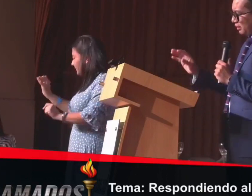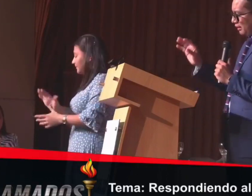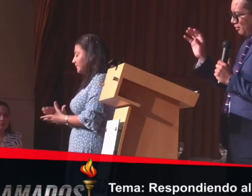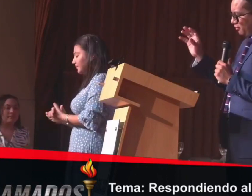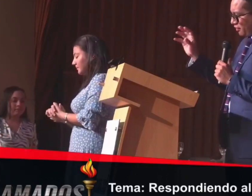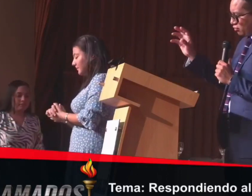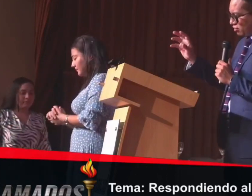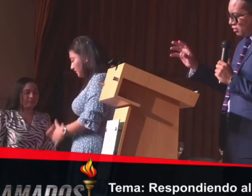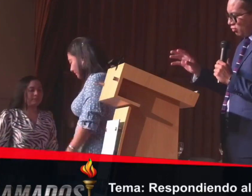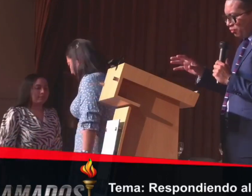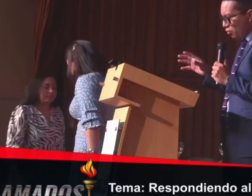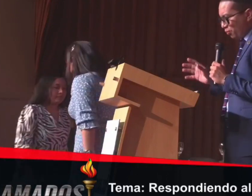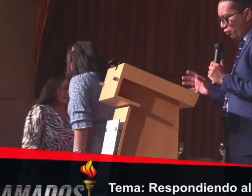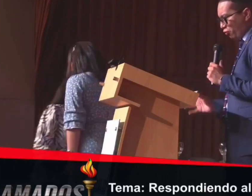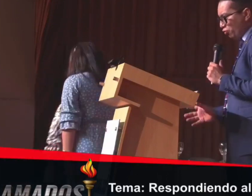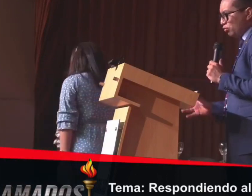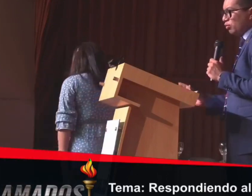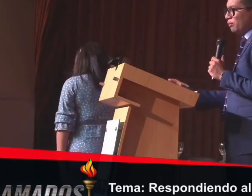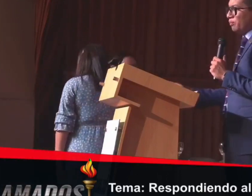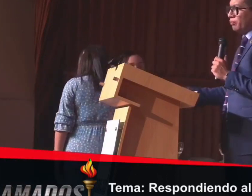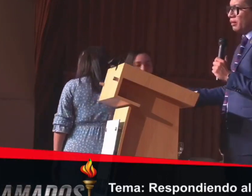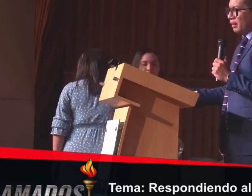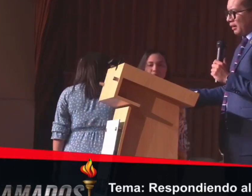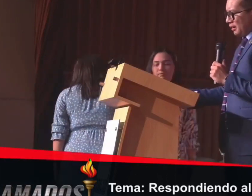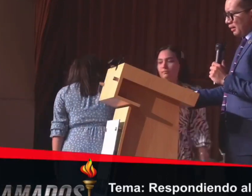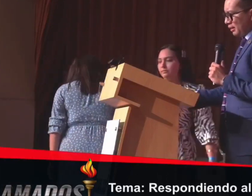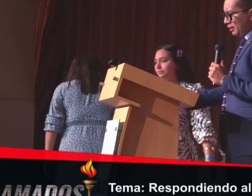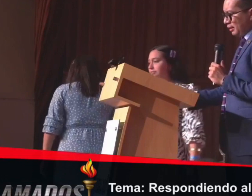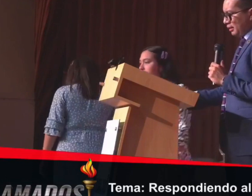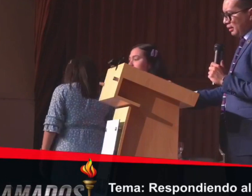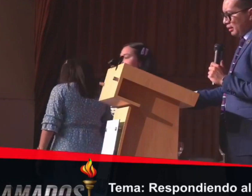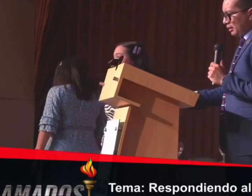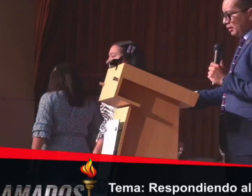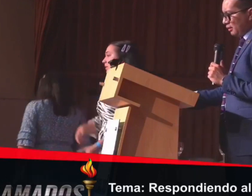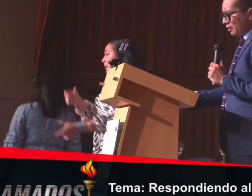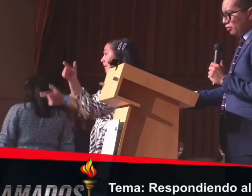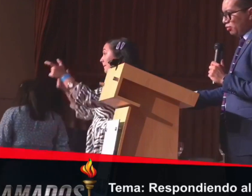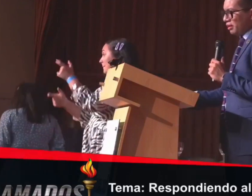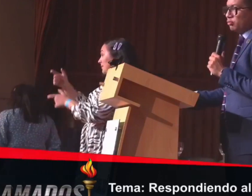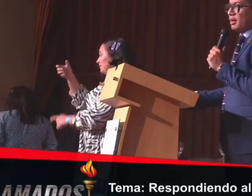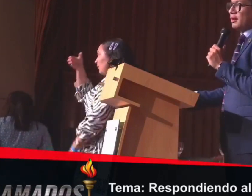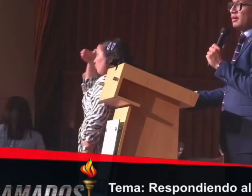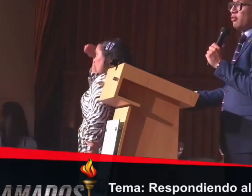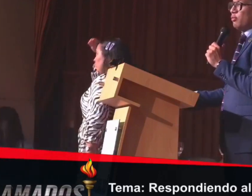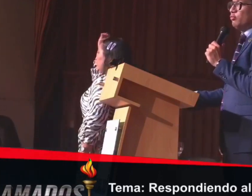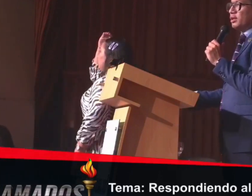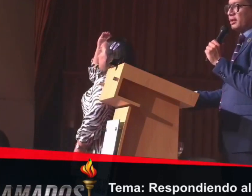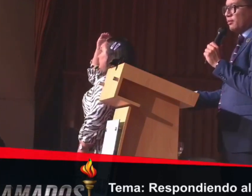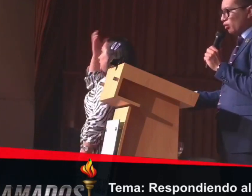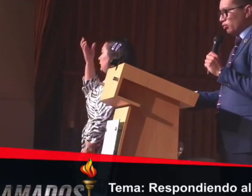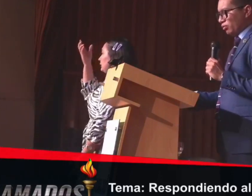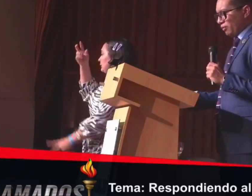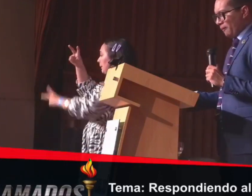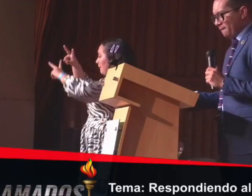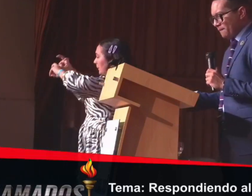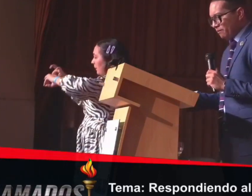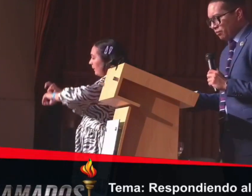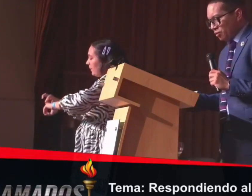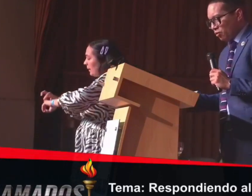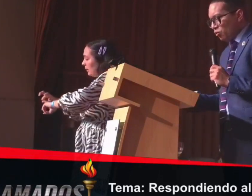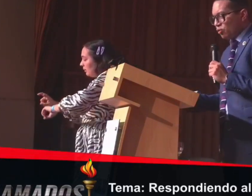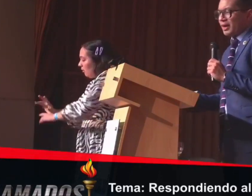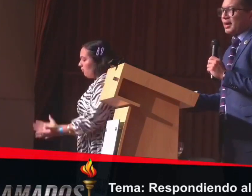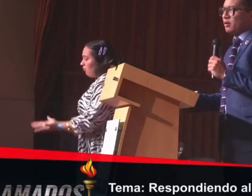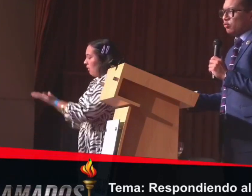el infrasonido es muy profundo y eventos naturales como un terremoto,